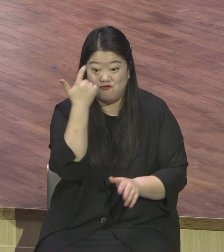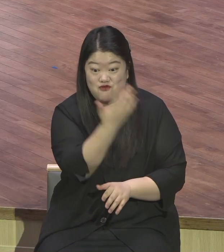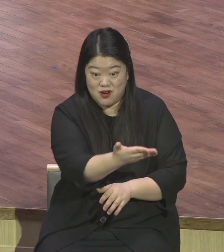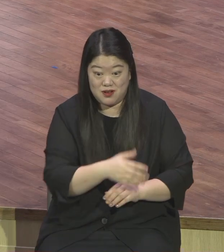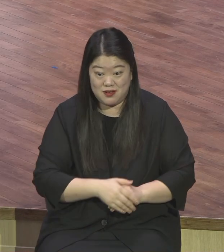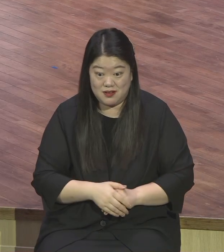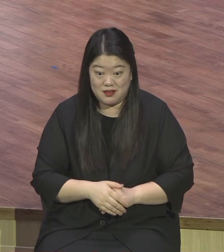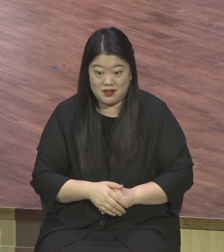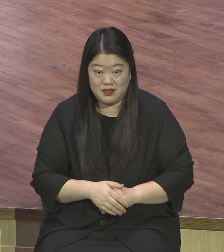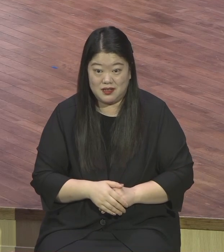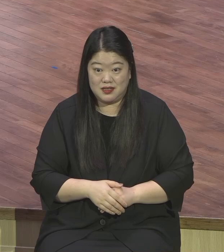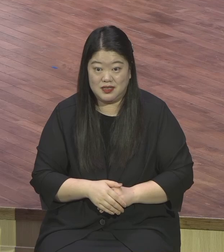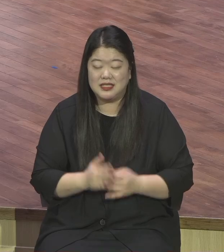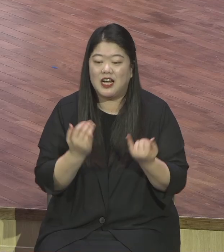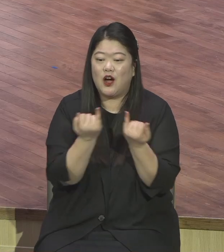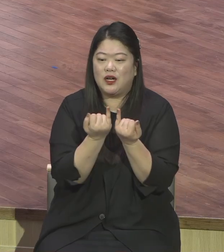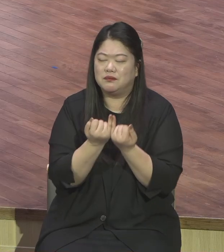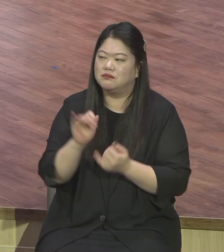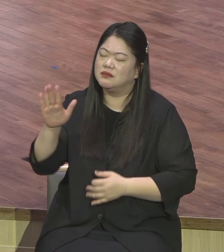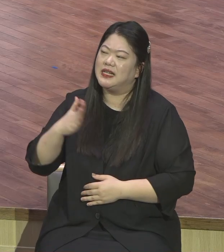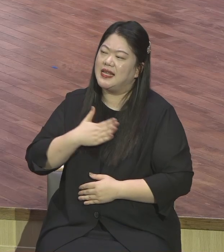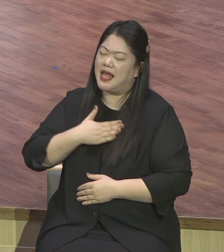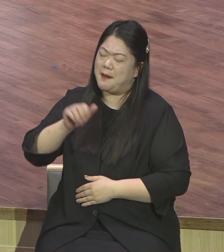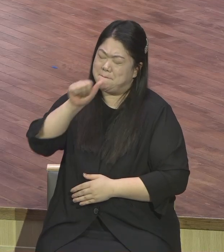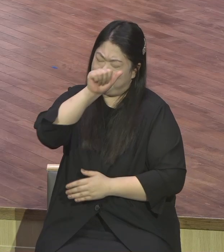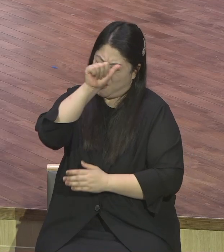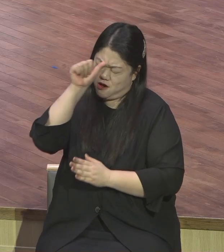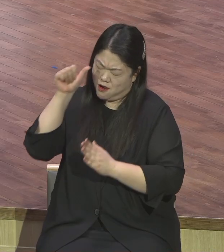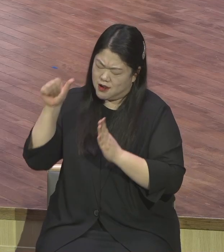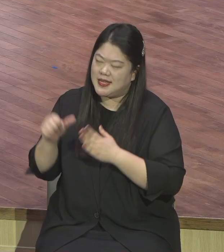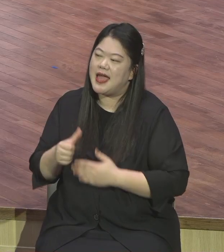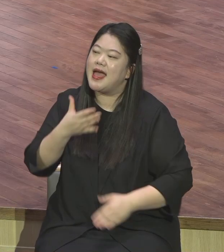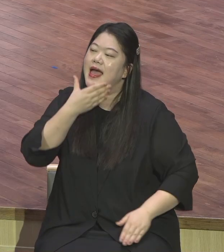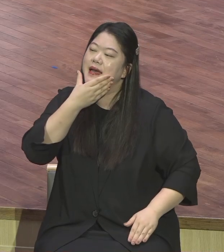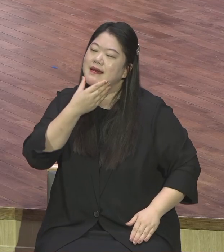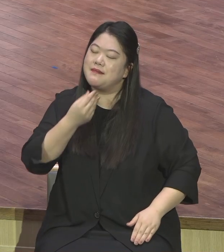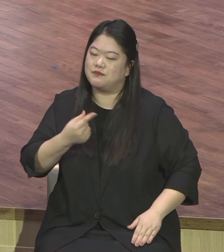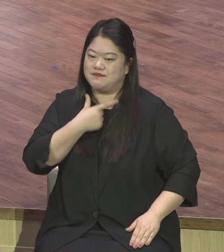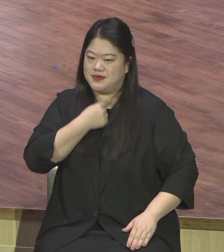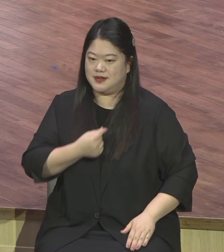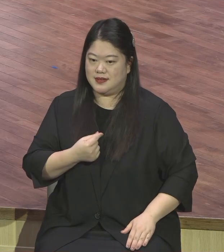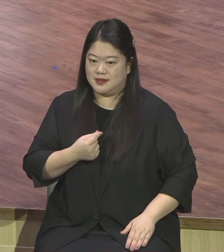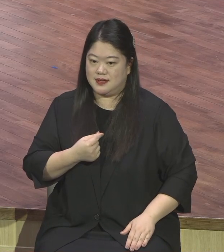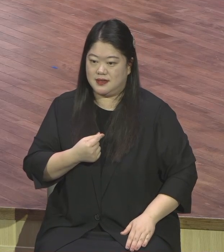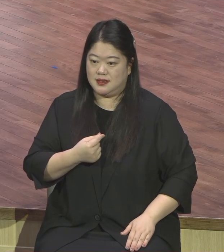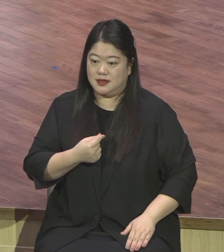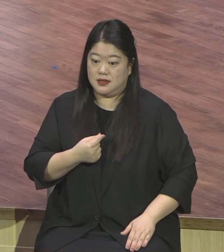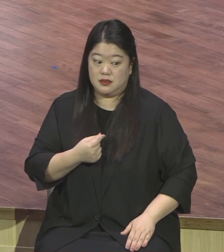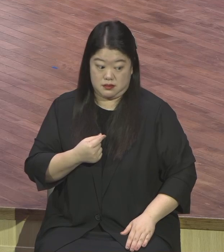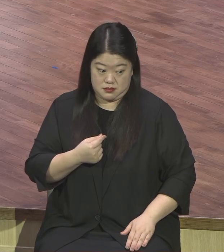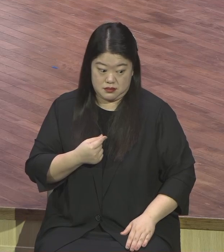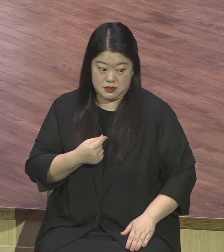나는 평생에 행복하게 살게 해주세요. 그러니까